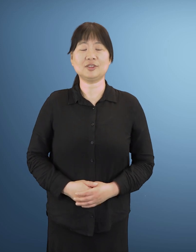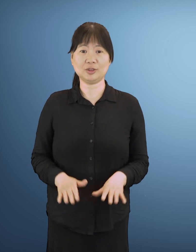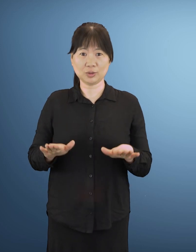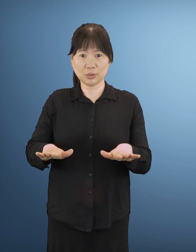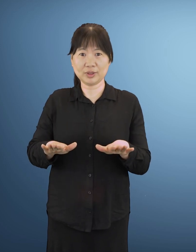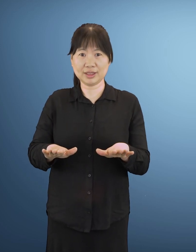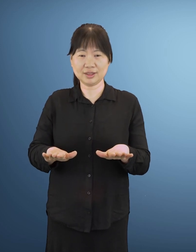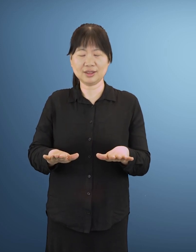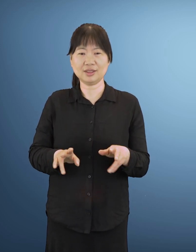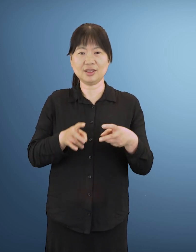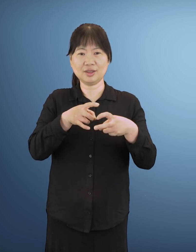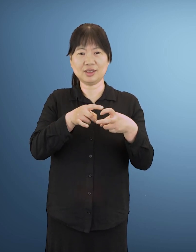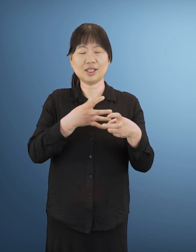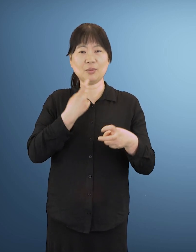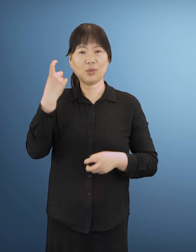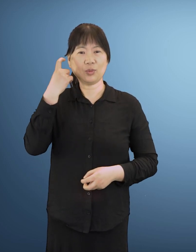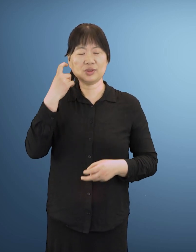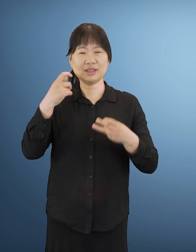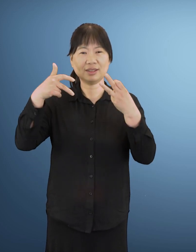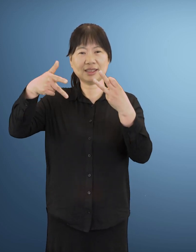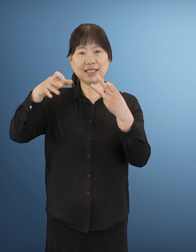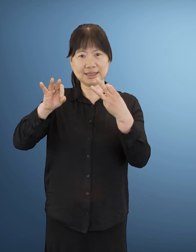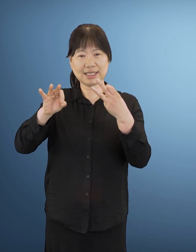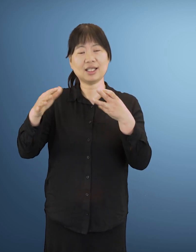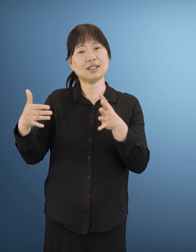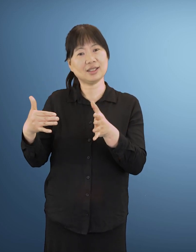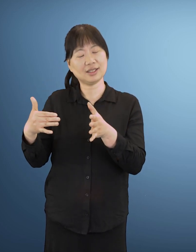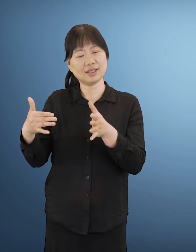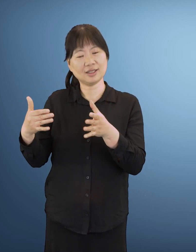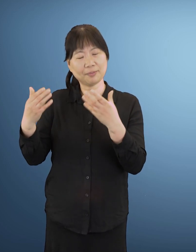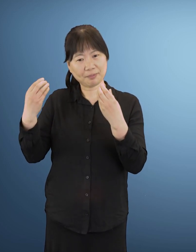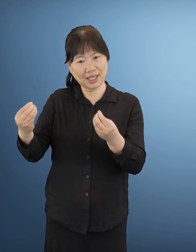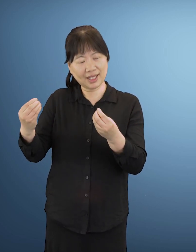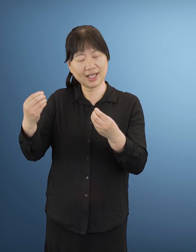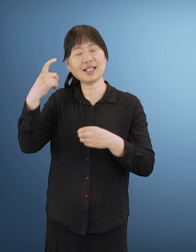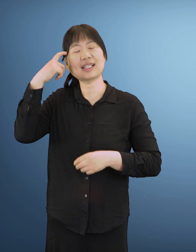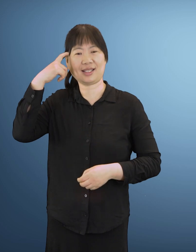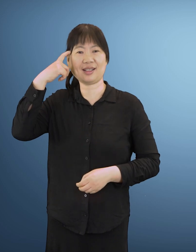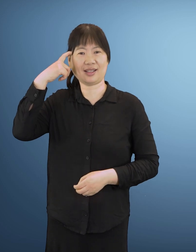자, 오늘은 이제 마태복음 13장을 마칠 거예요.